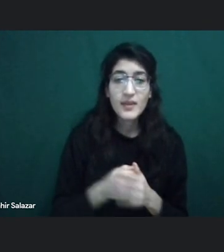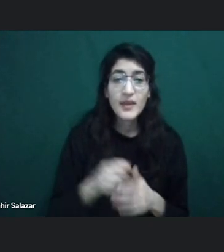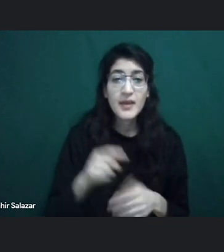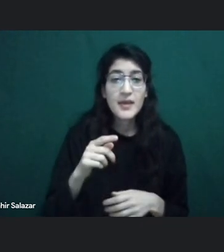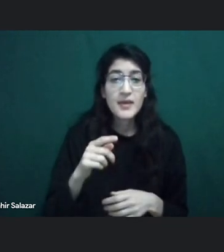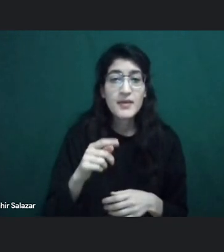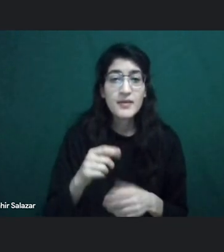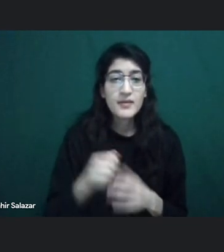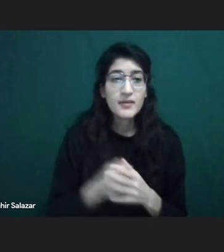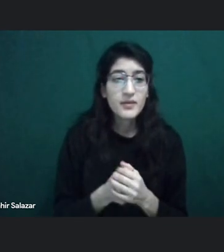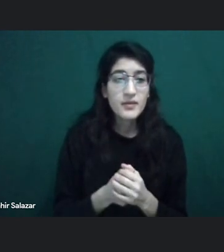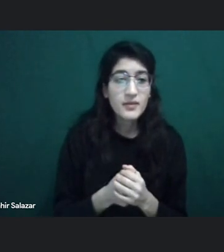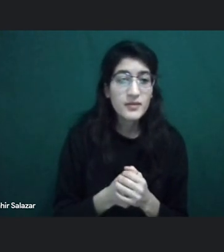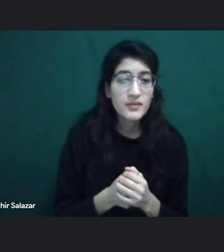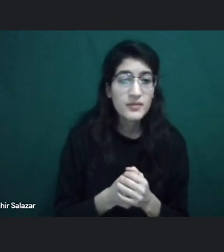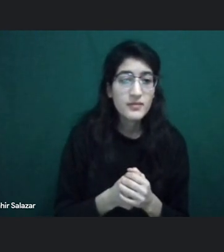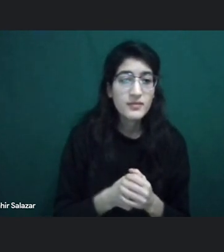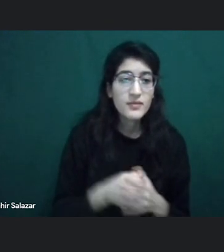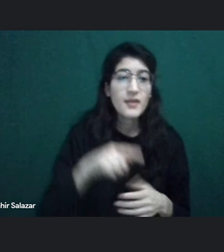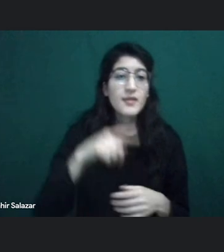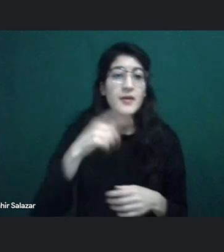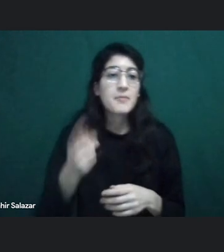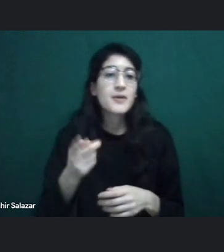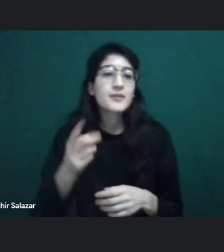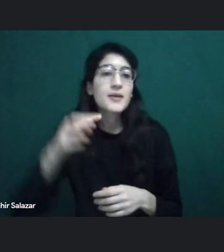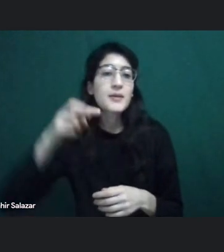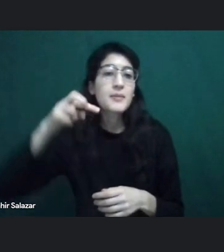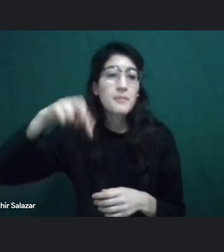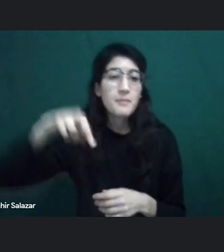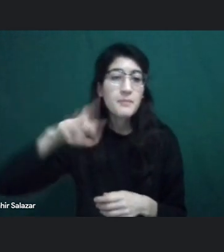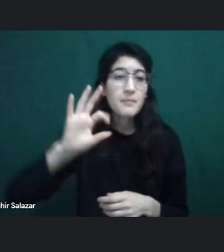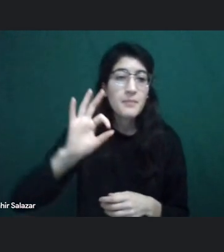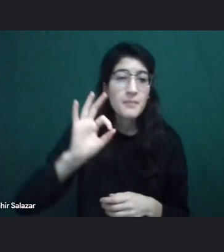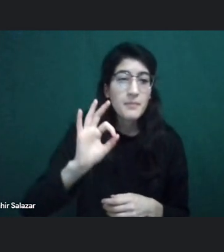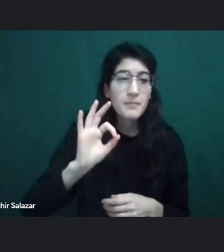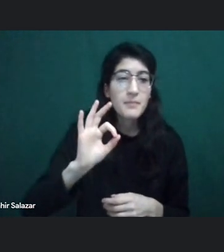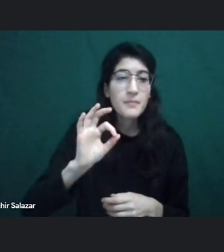de funciones hay entre providing y training?